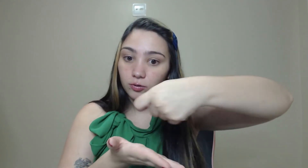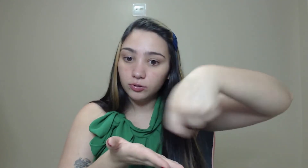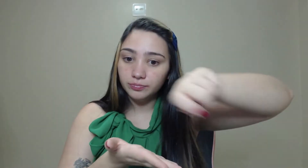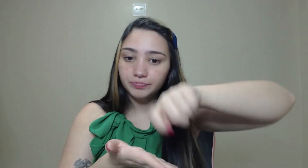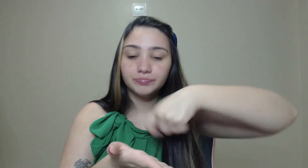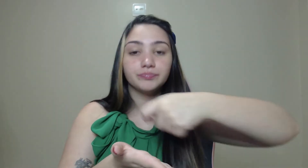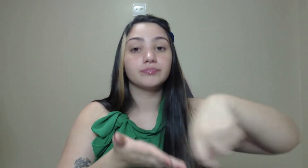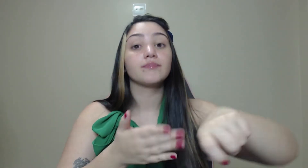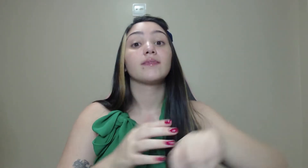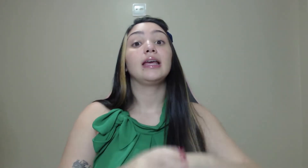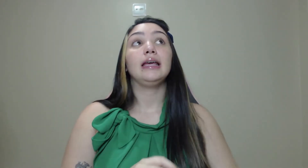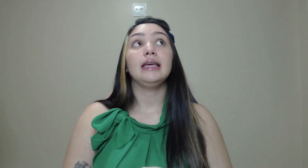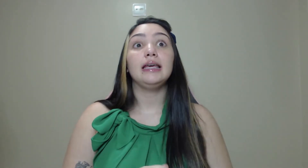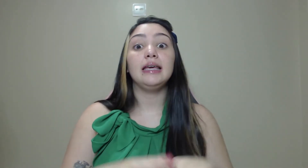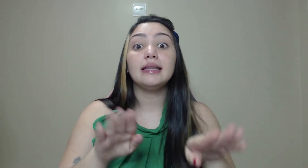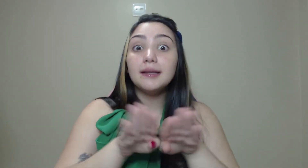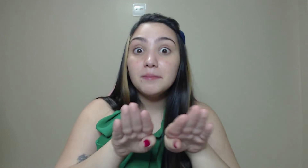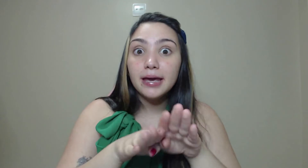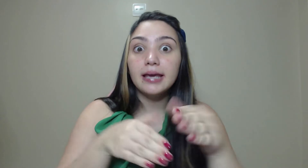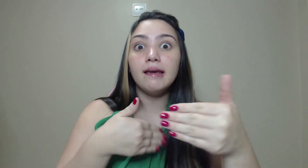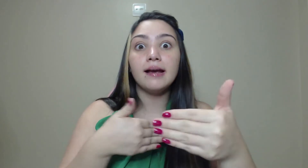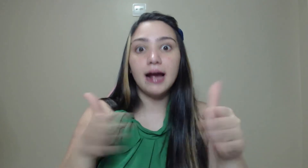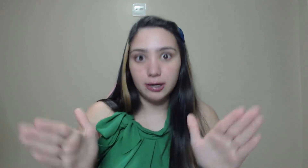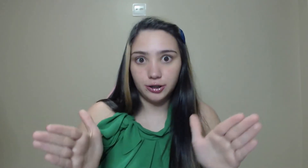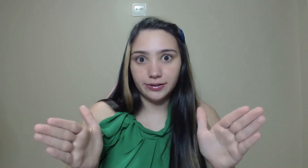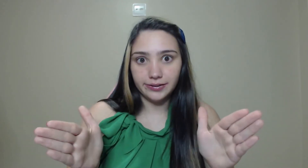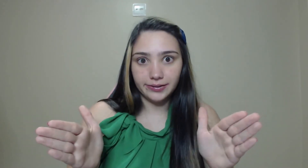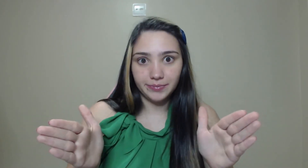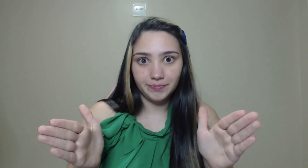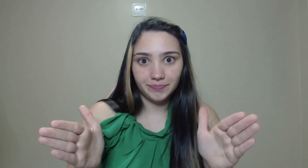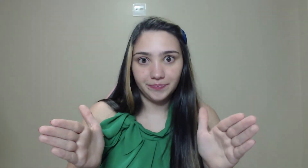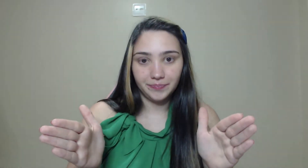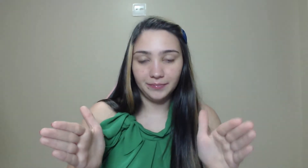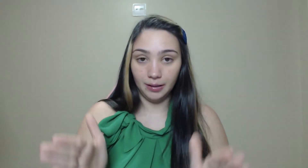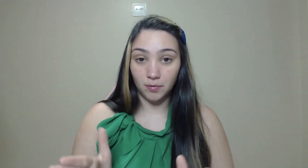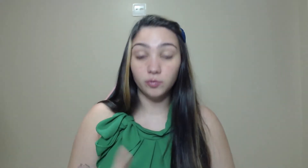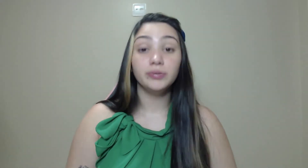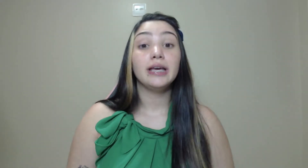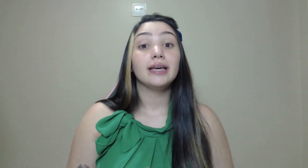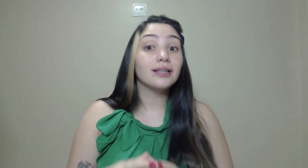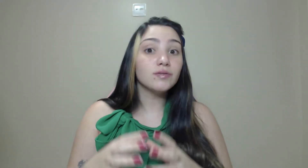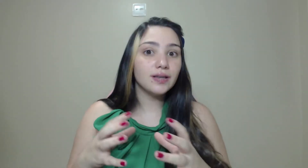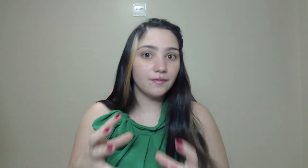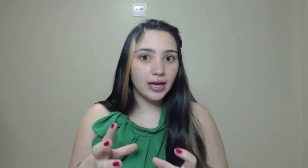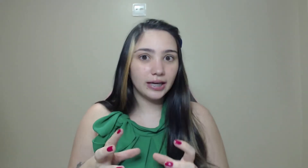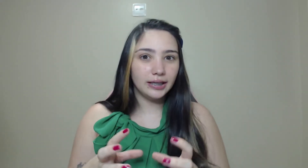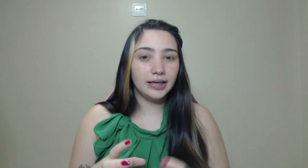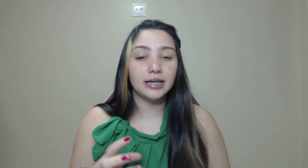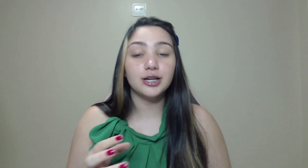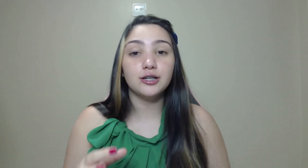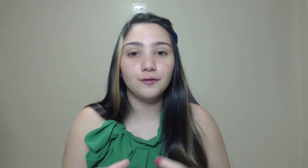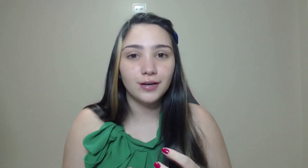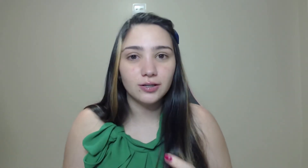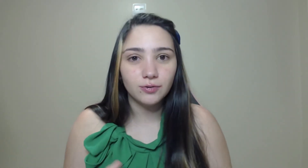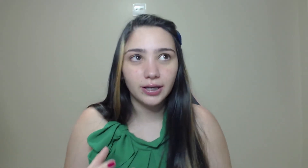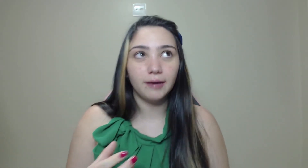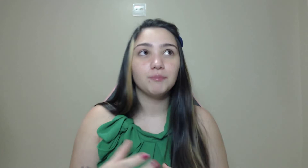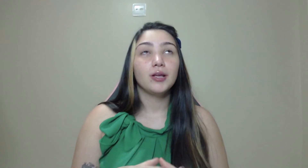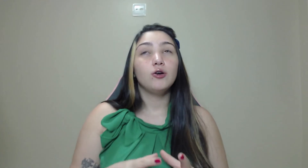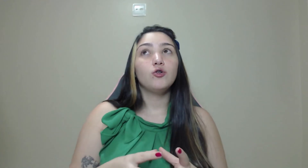pincel e também caixas, tá bom? Então, você vê aqui que a gente fez o quê?